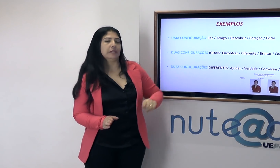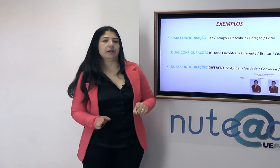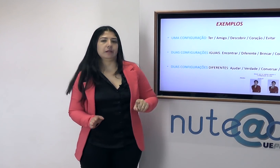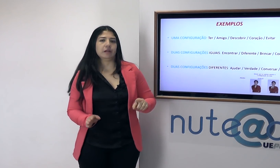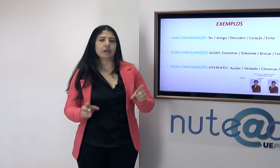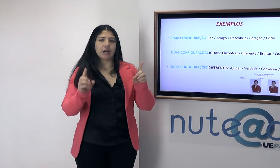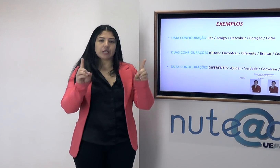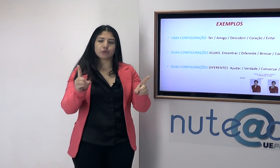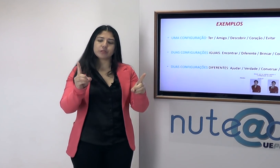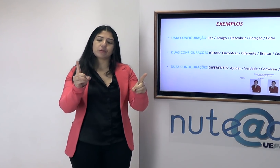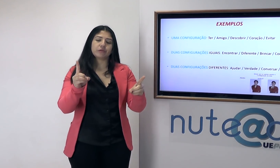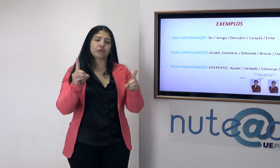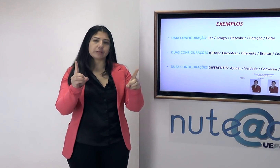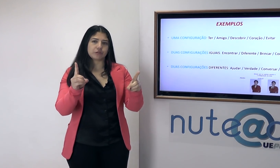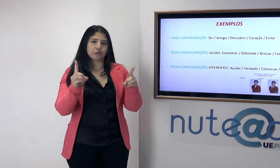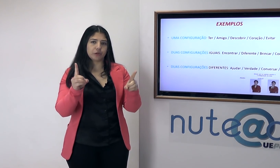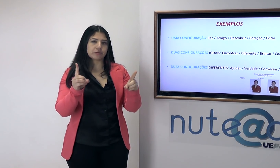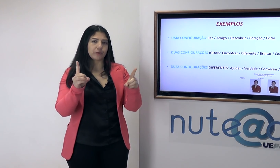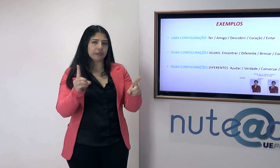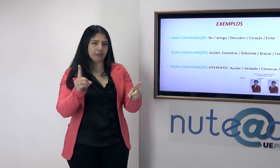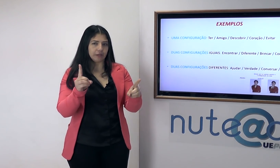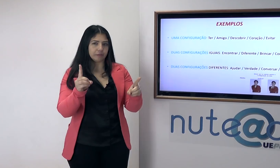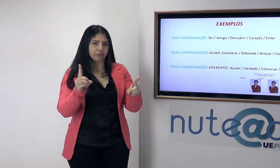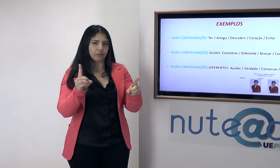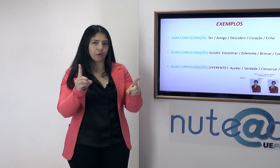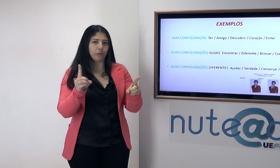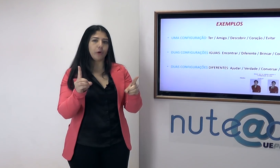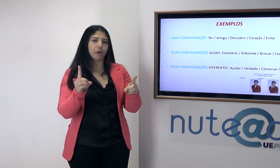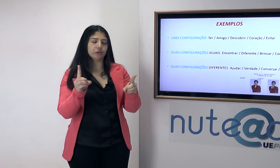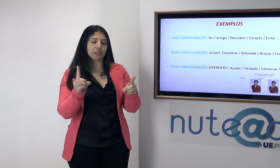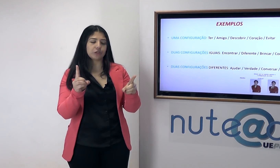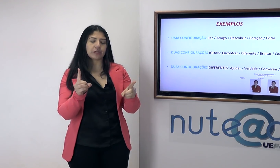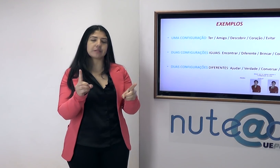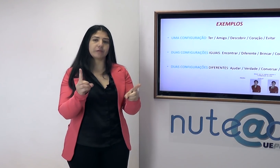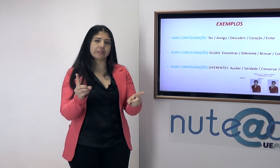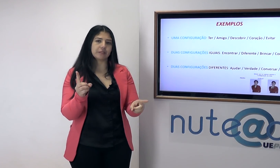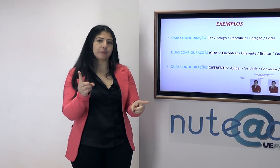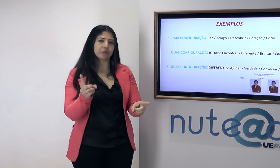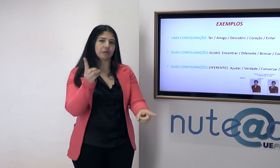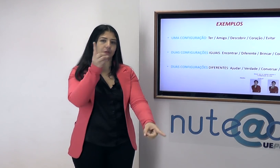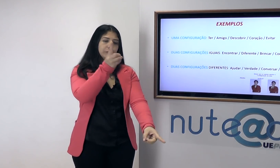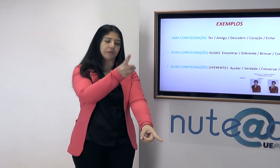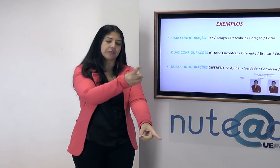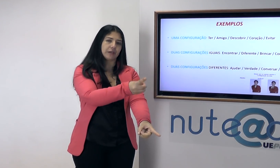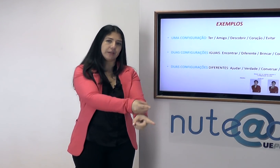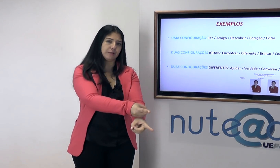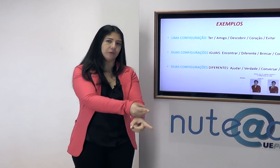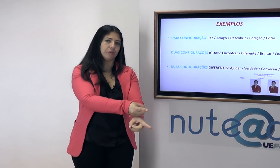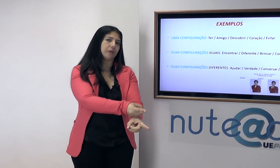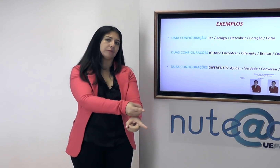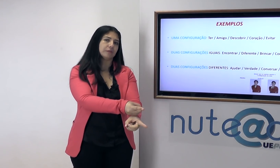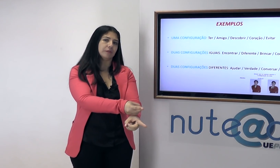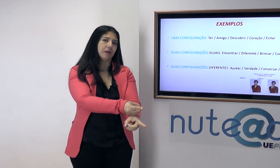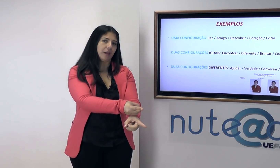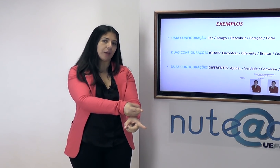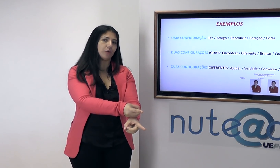encontrar. As duas configurações de mão são em D. O meu ponto de articulação vai ser espaço neutro. Eu vou fazer esse movimento.